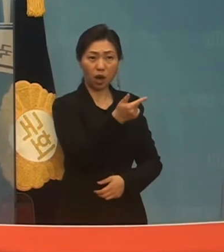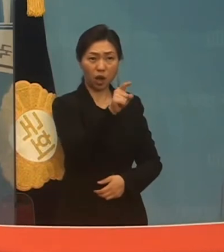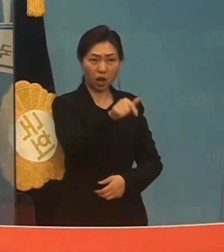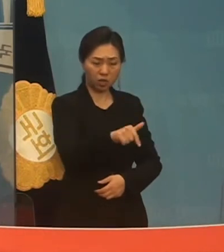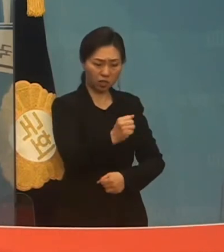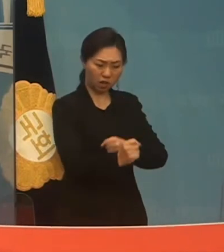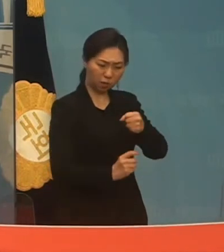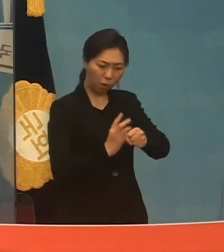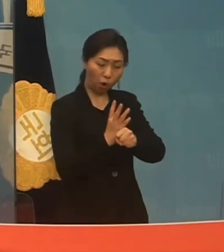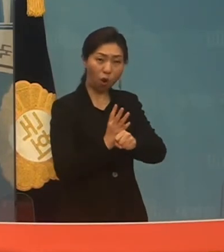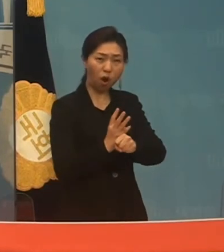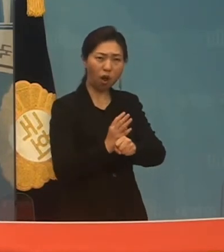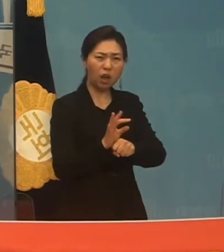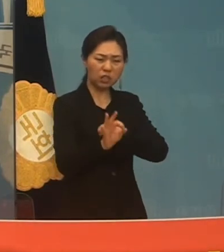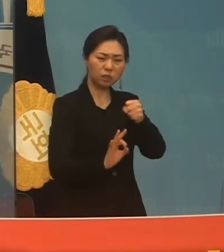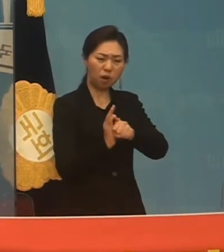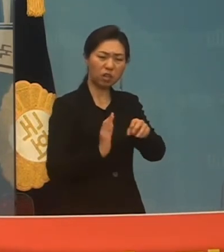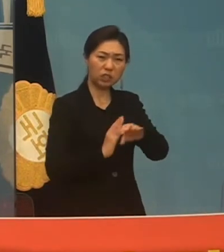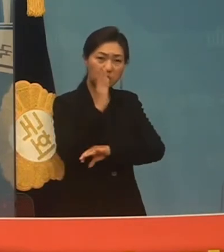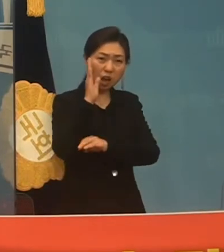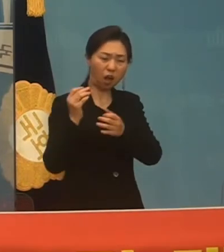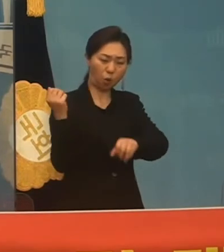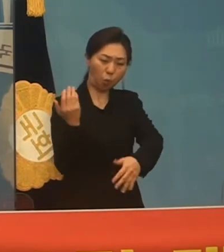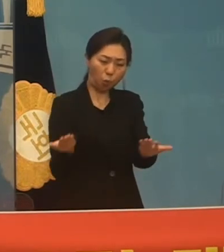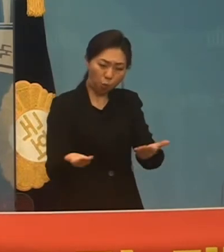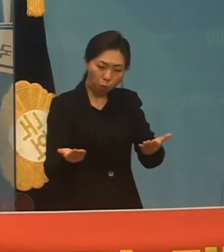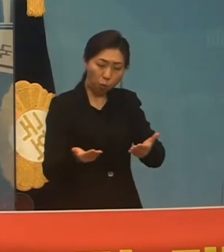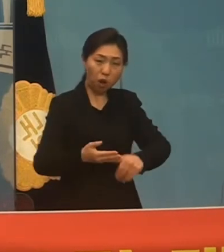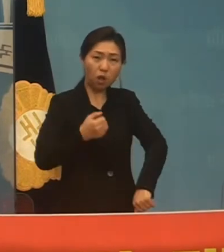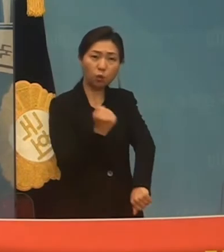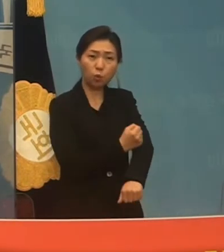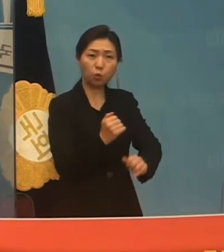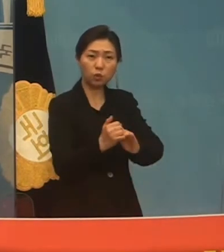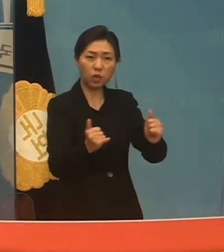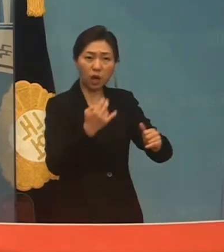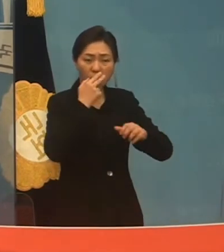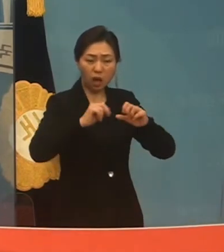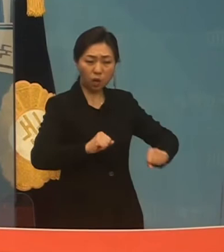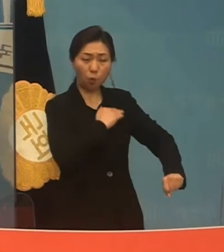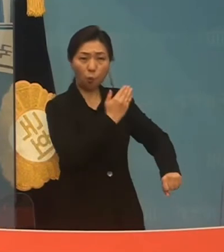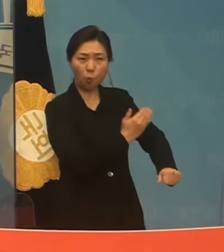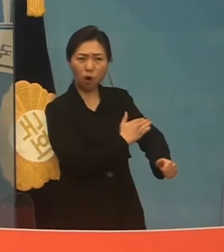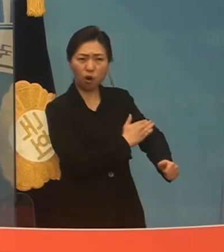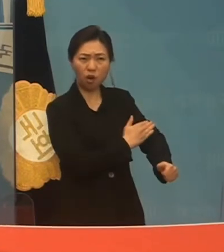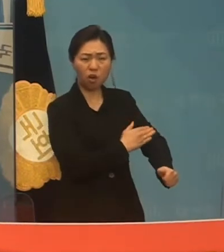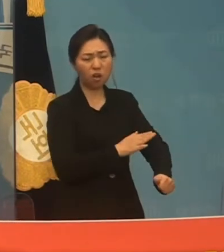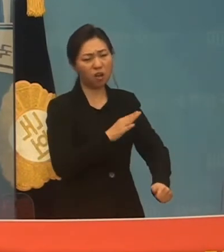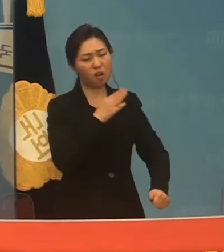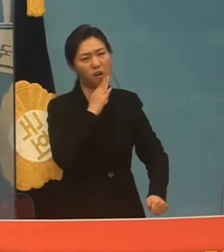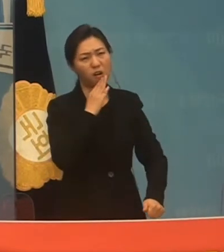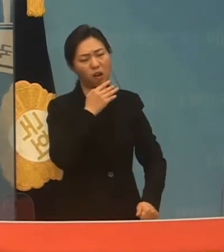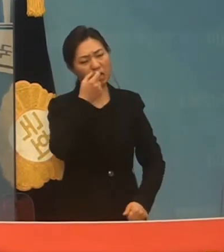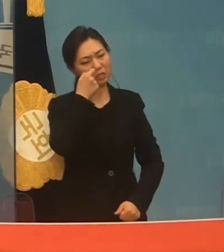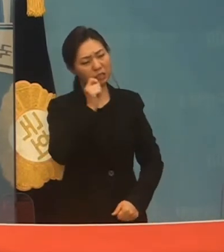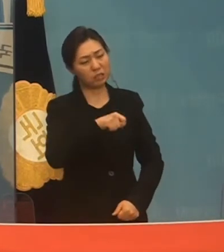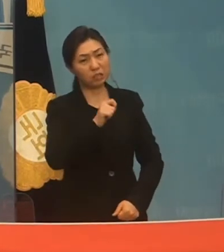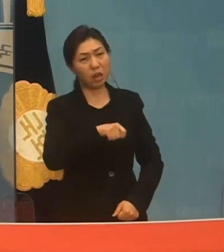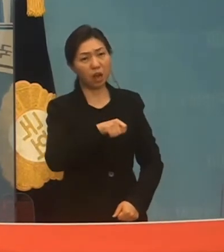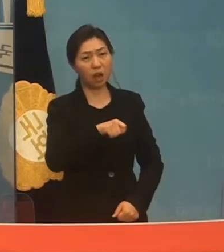근무한 비정규직 노동자의 생존권을 파리 목숨보다도 못하게 여기는 상습범입니다.